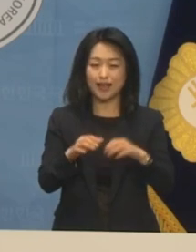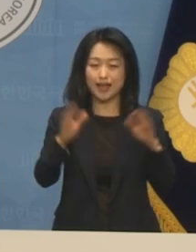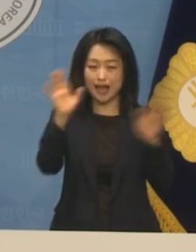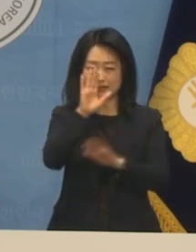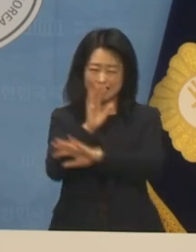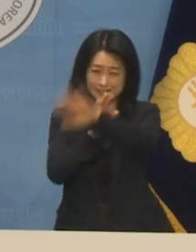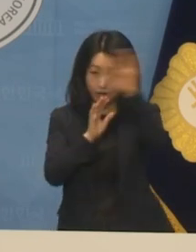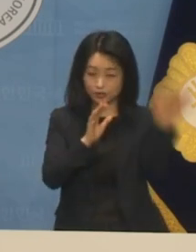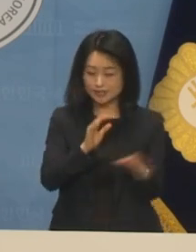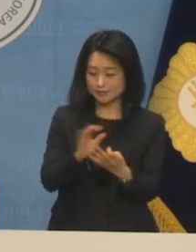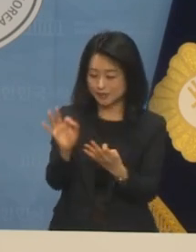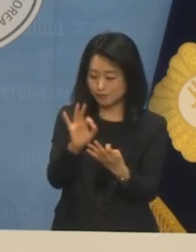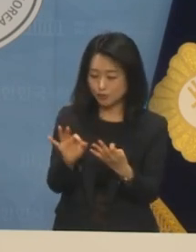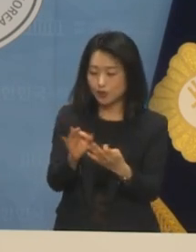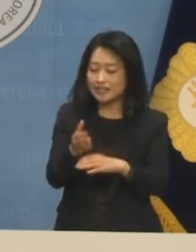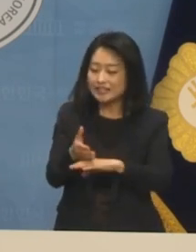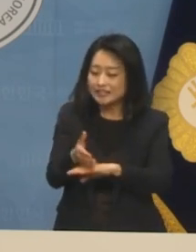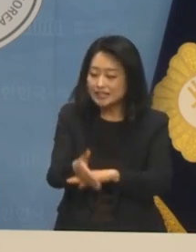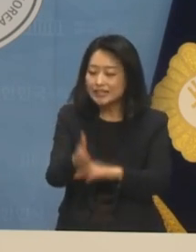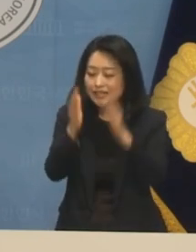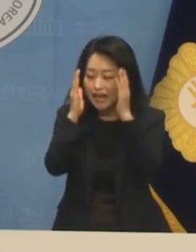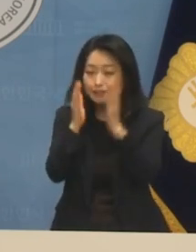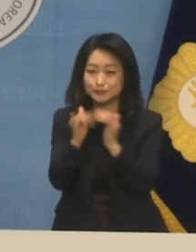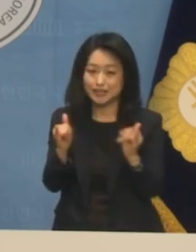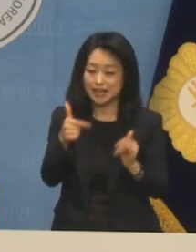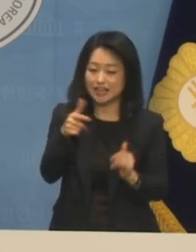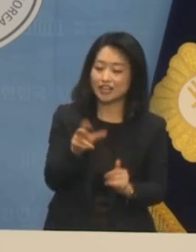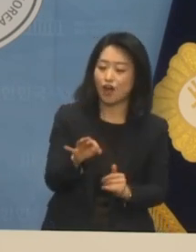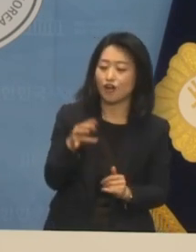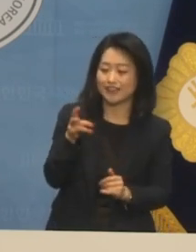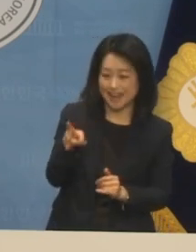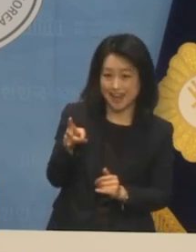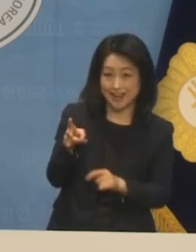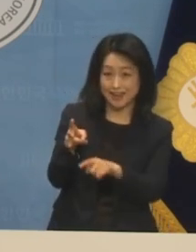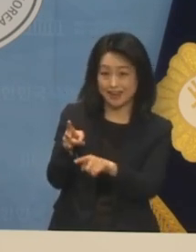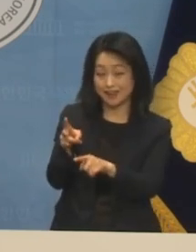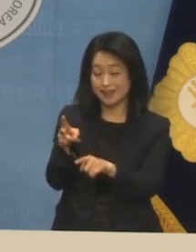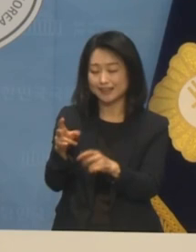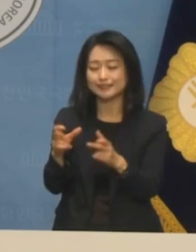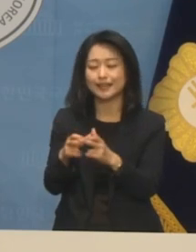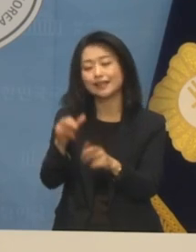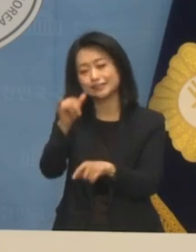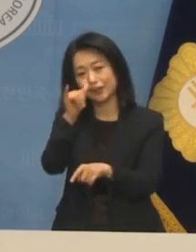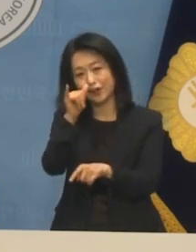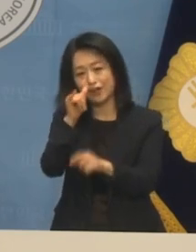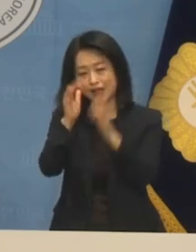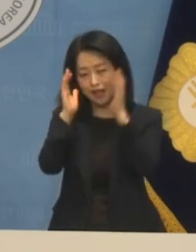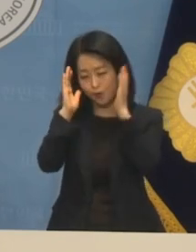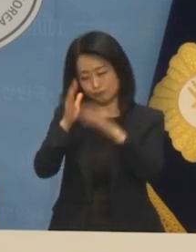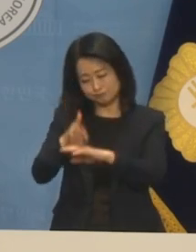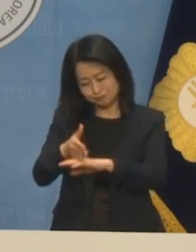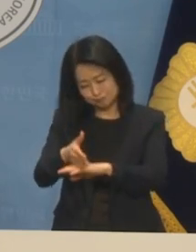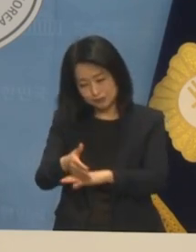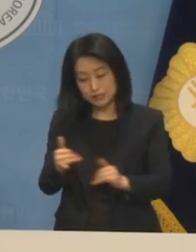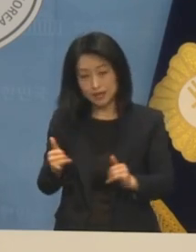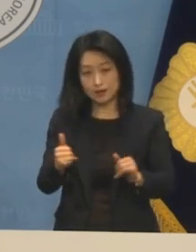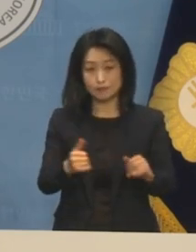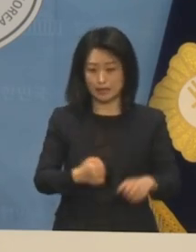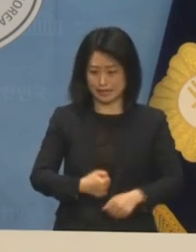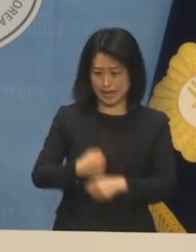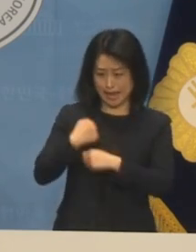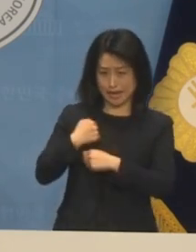해당하는 경계선 지능에 있다고 합니다. 많은 경우 느린 학습자를 게으른